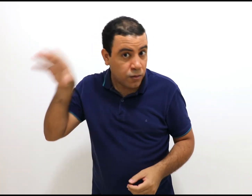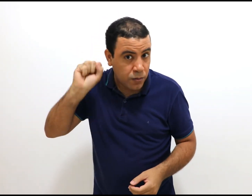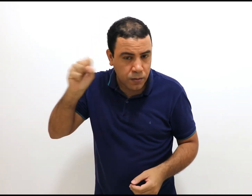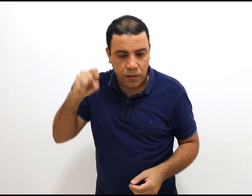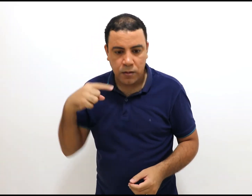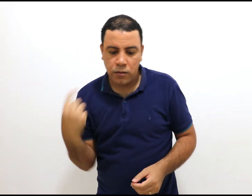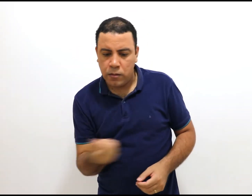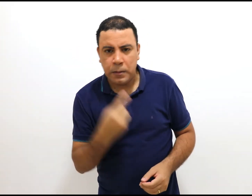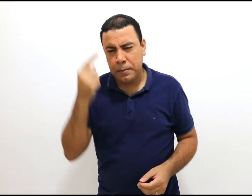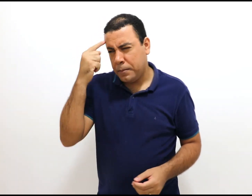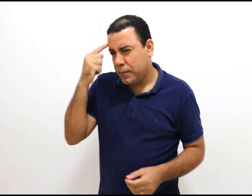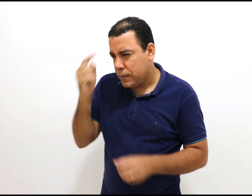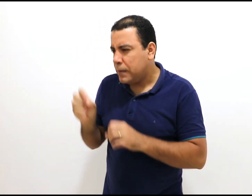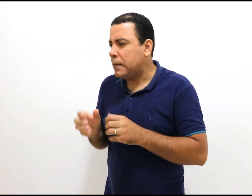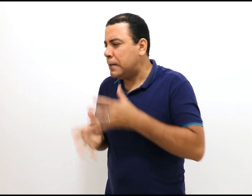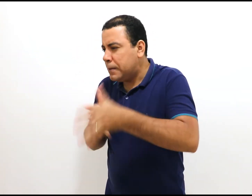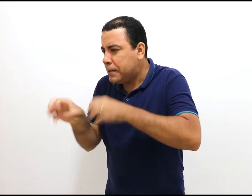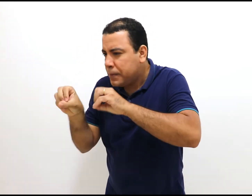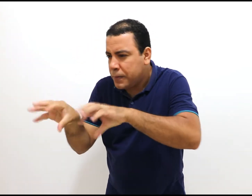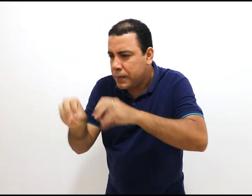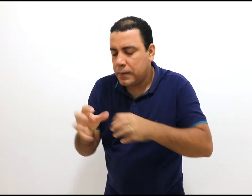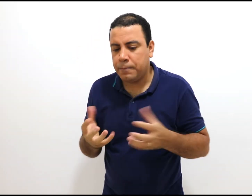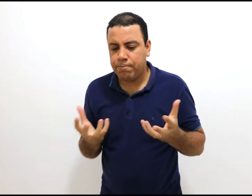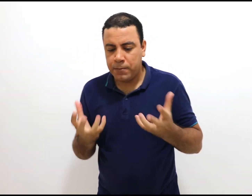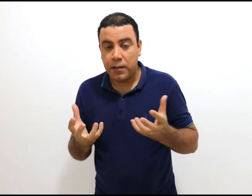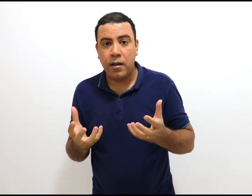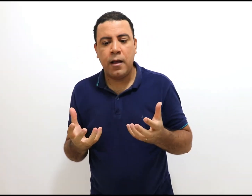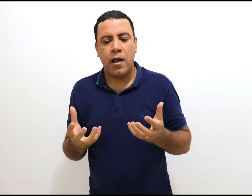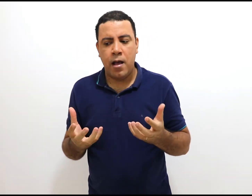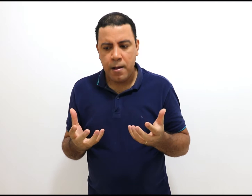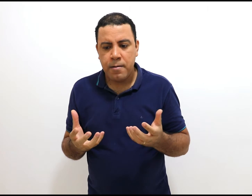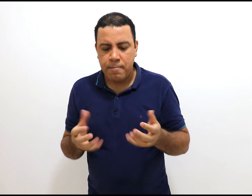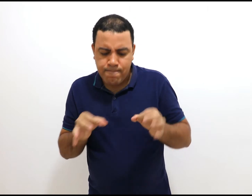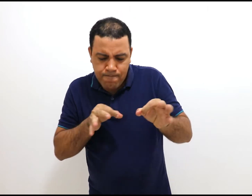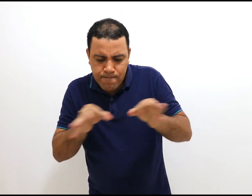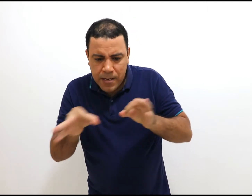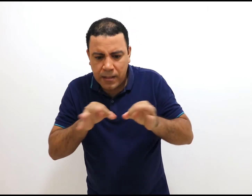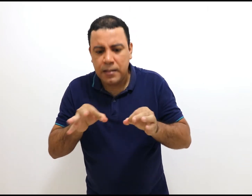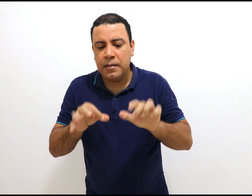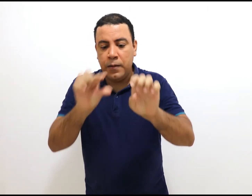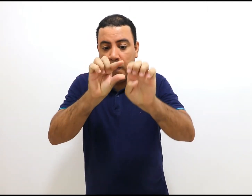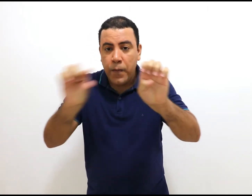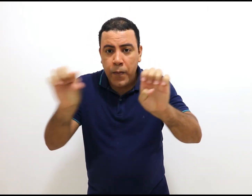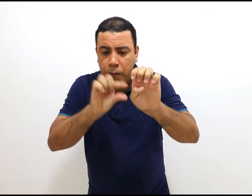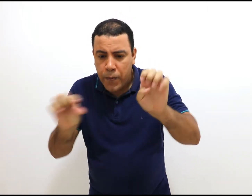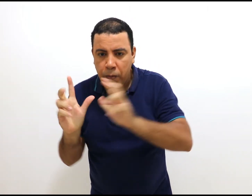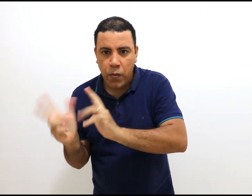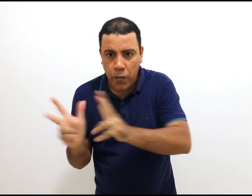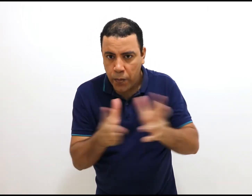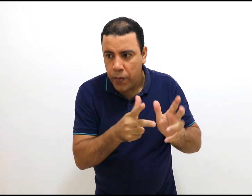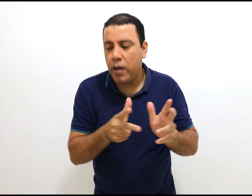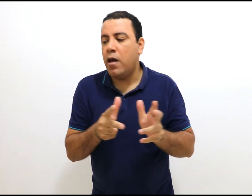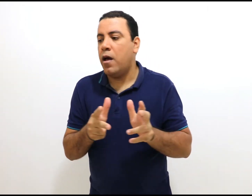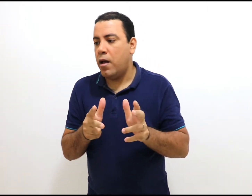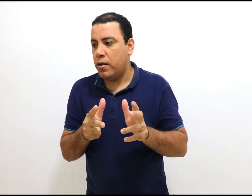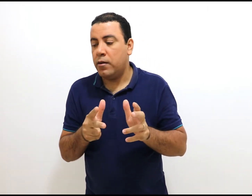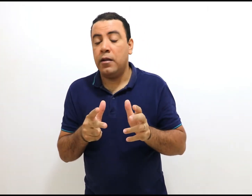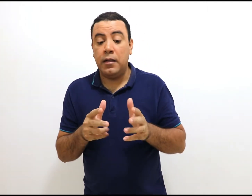Ao pensarmos no ensino de Libras para jovens e adultos ouvintes, queríamos oferecer meios de acessar